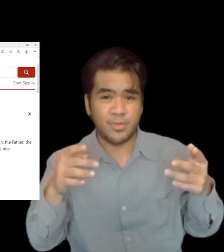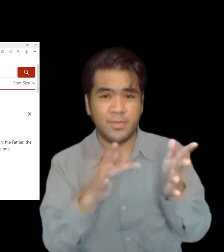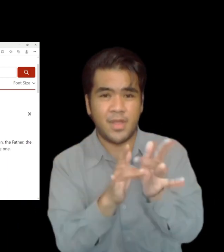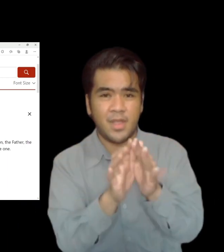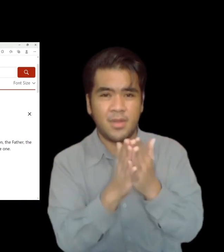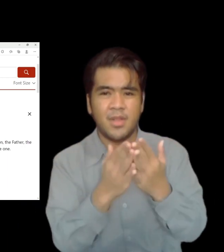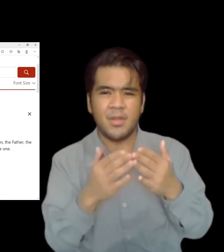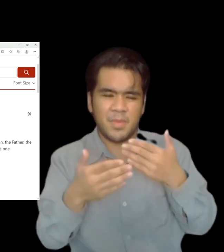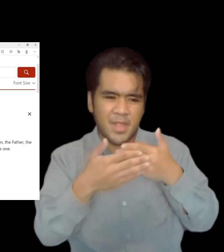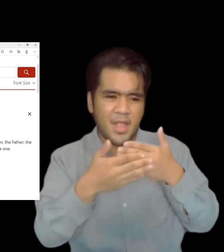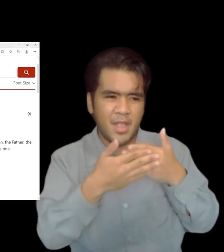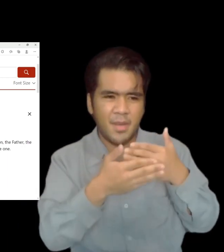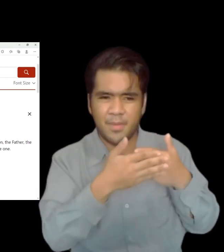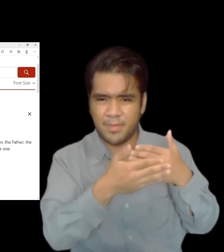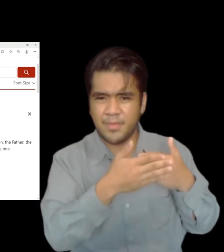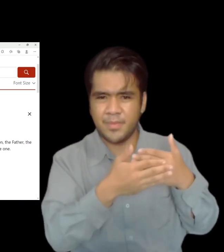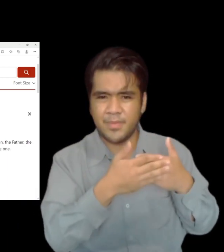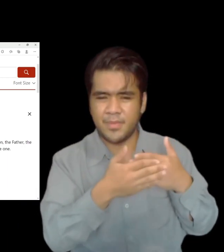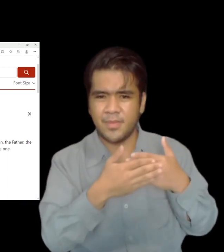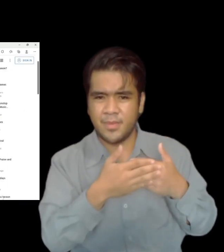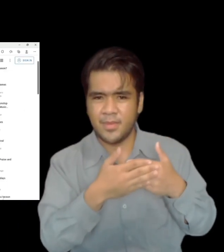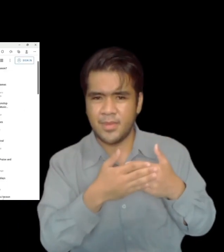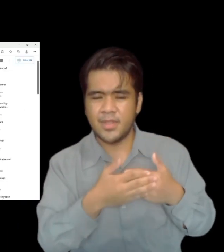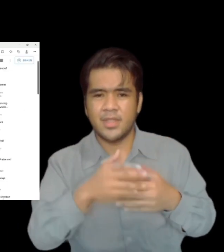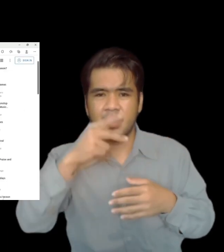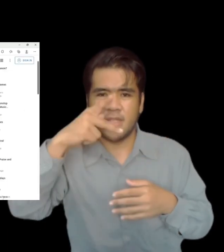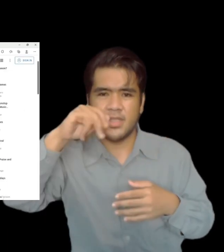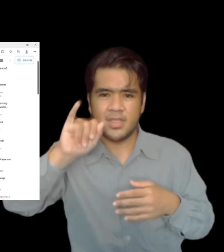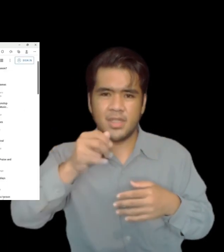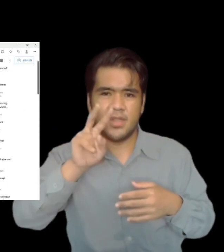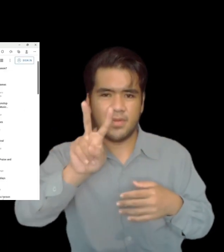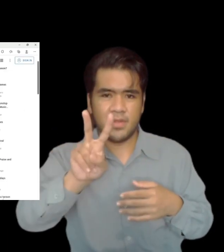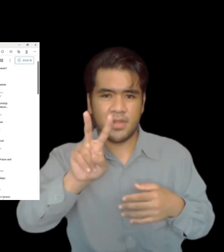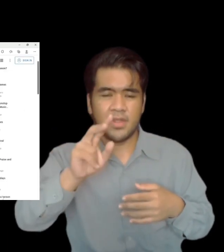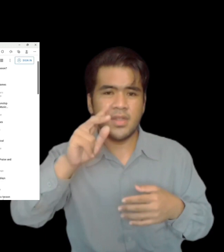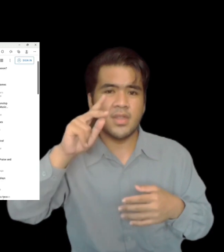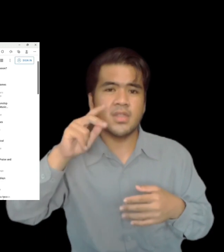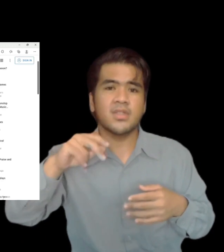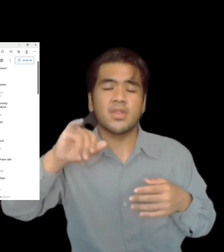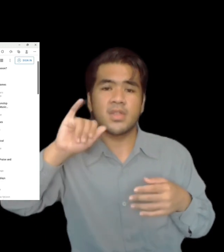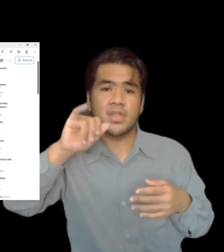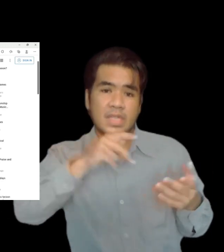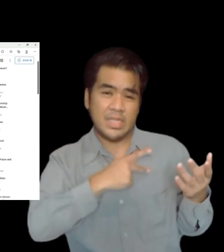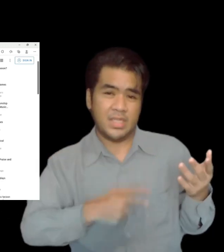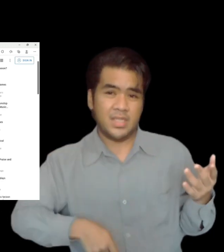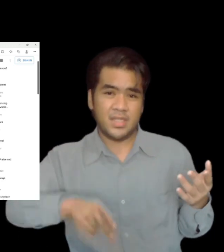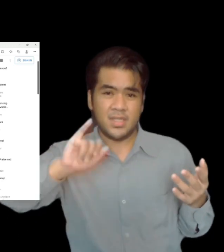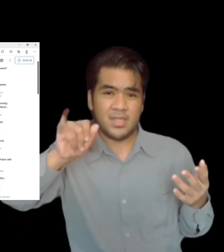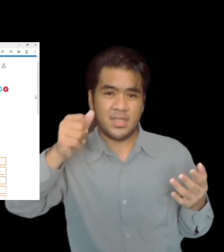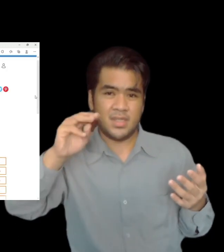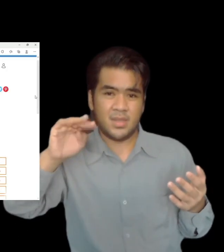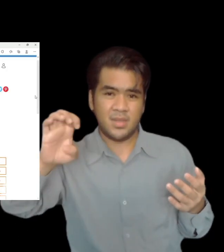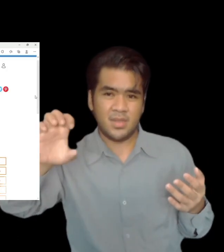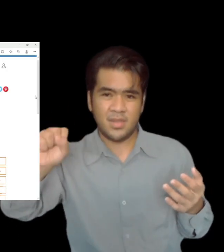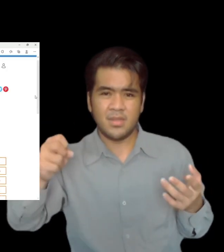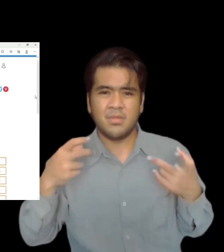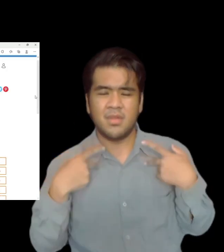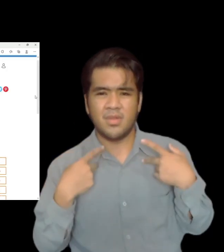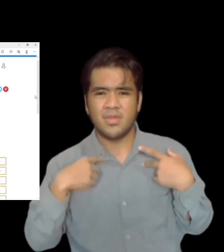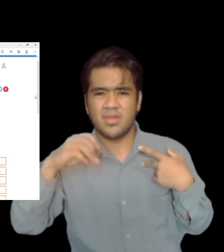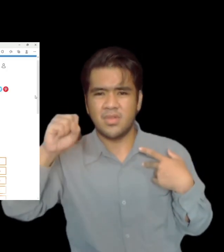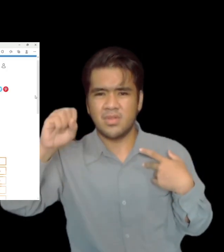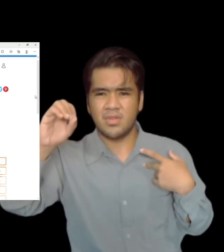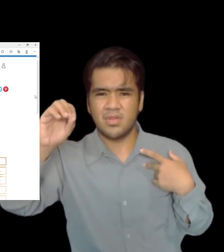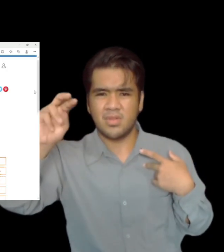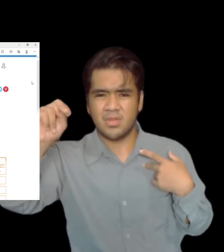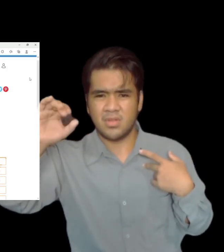may pinakamalapit na salin mula sa King James Version. May mga akusasyon rin si King James raw ay isang Freemason at ang King James Version